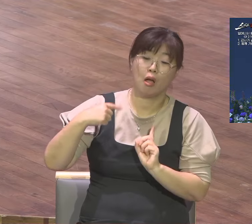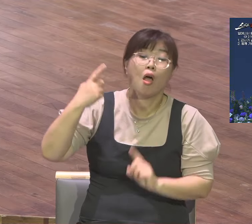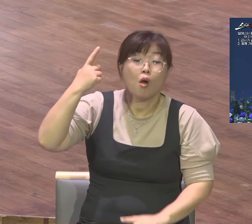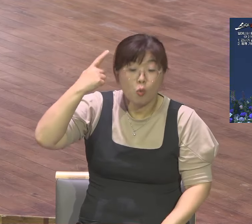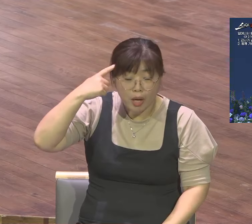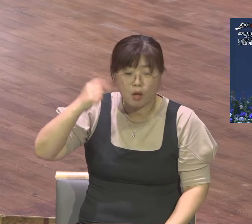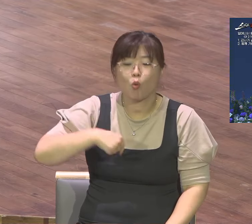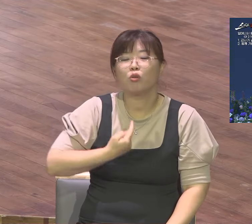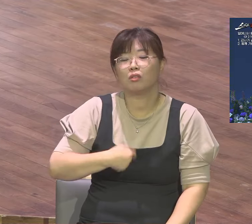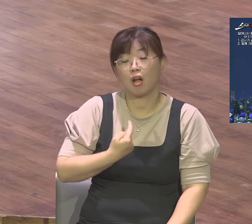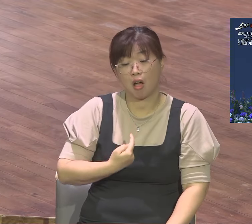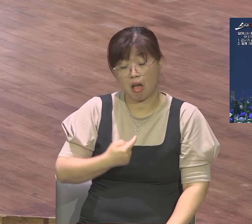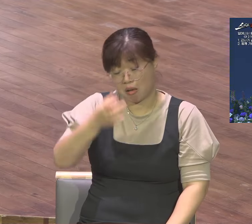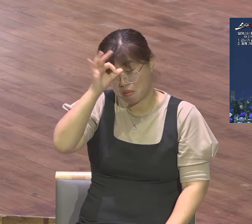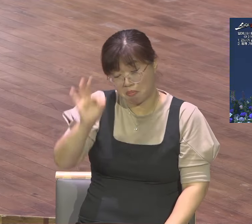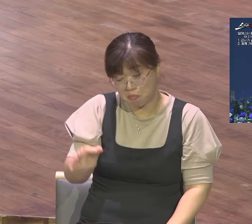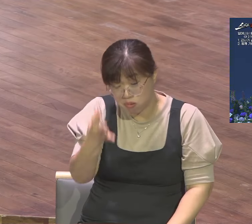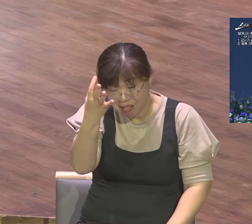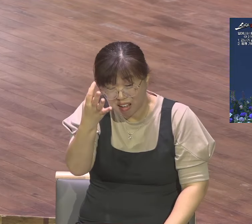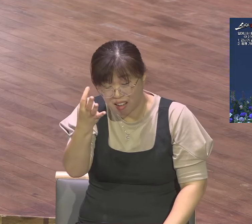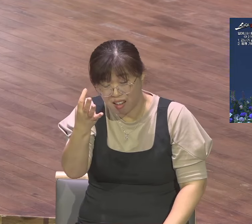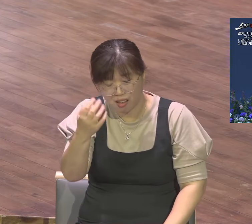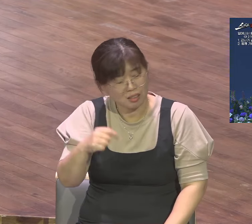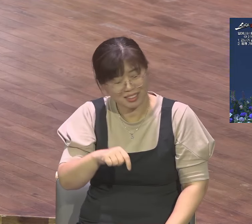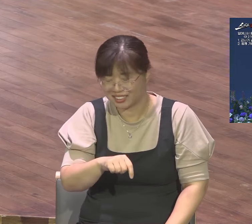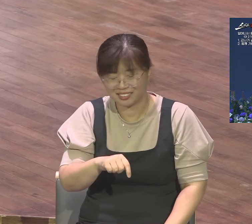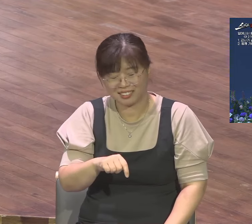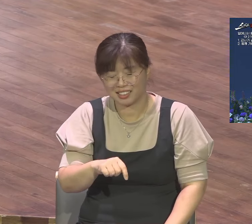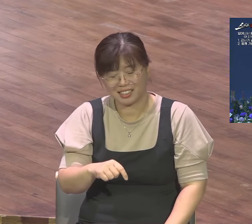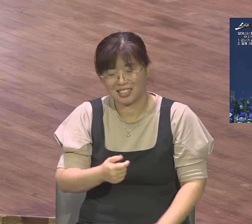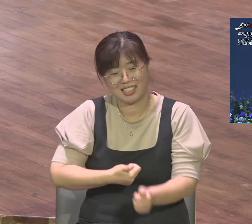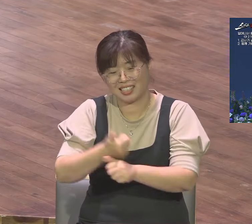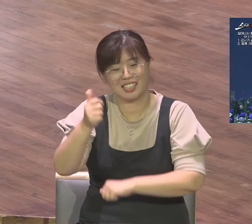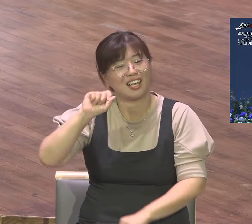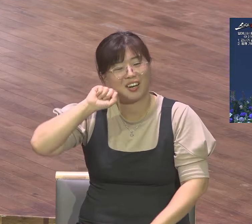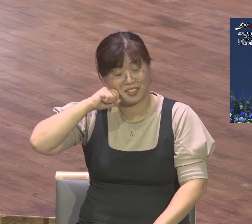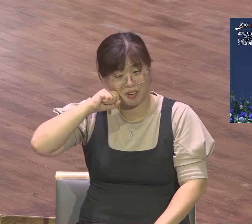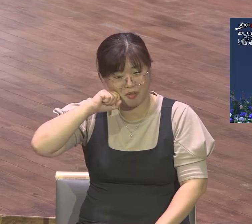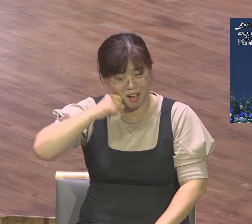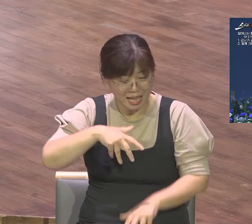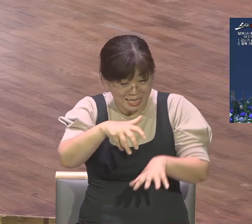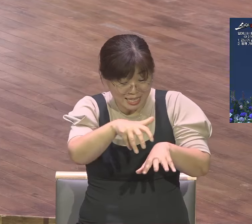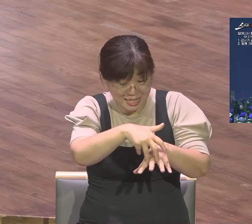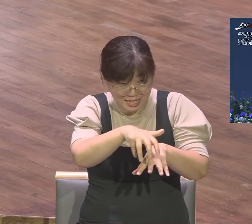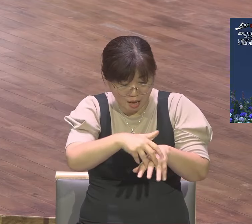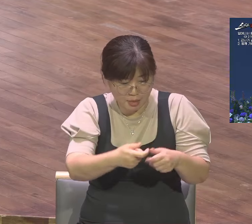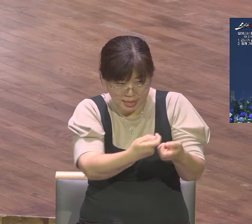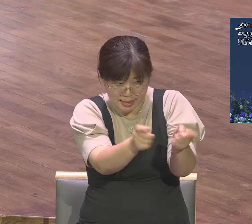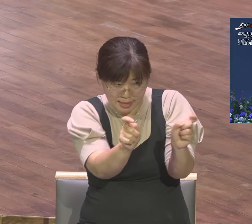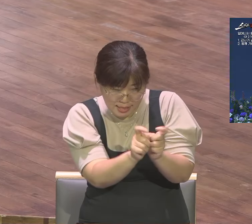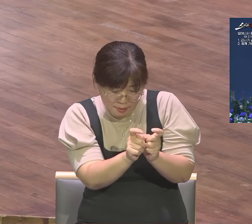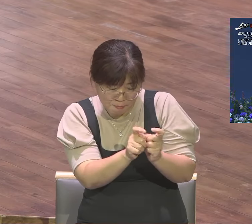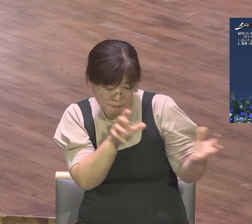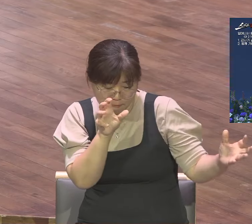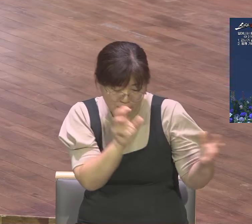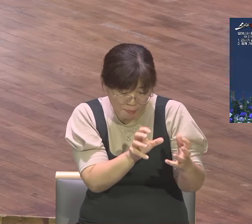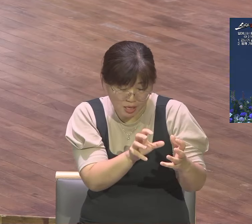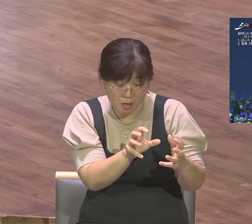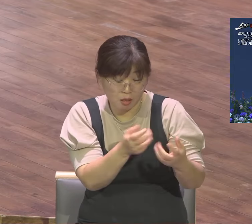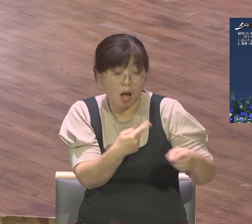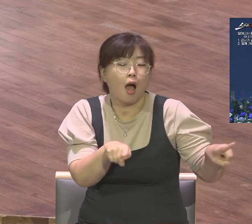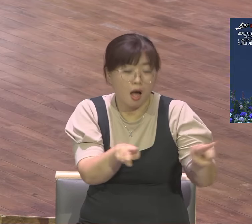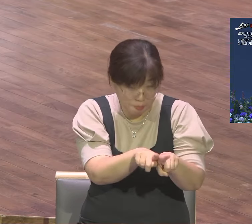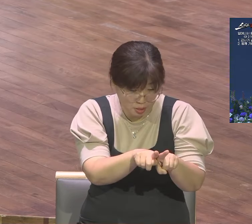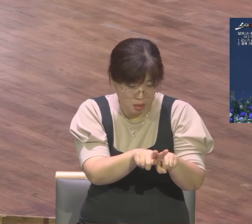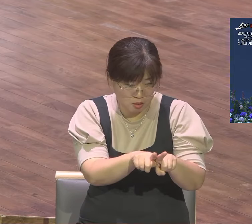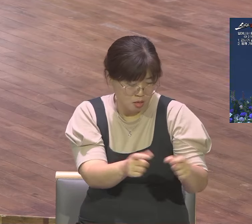뭐냐 같이 스포츠 보면 아니에요. 삶의 모든 분야에 콤비 플레이가 이루어져야